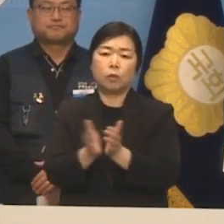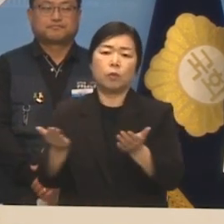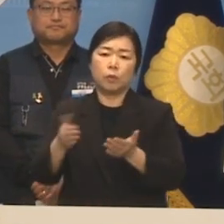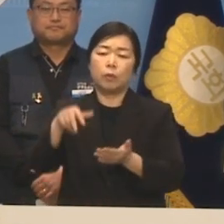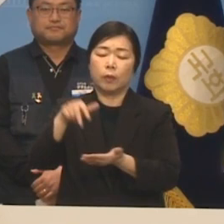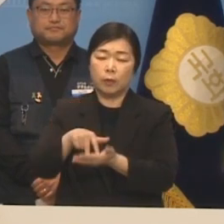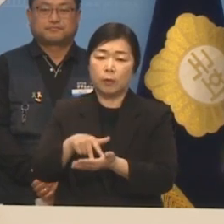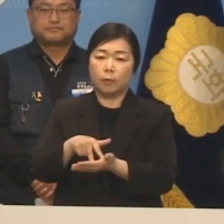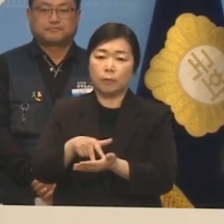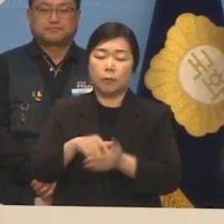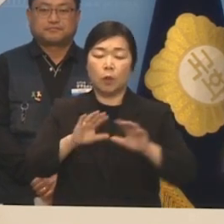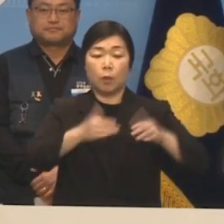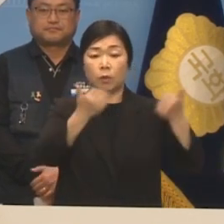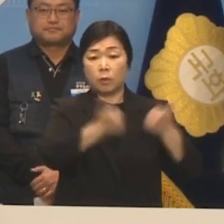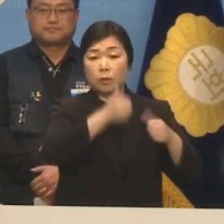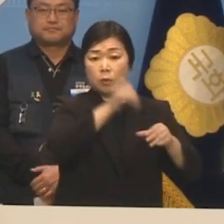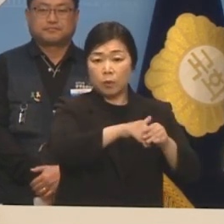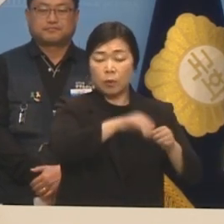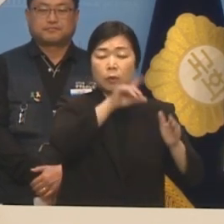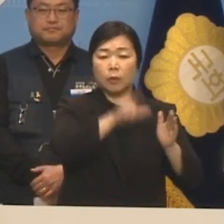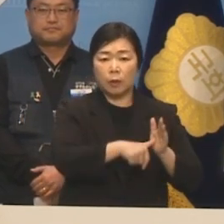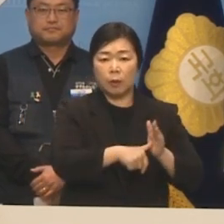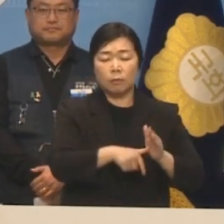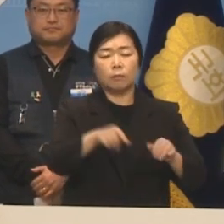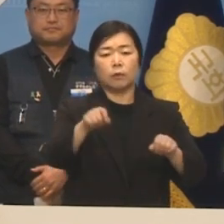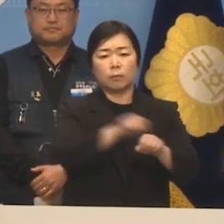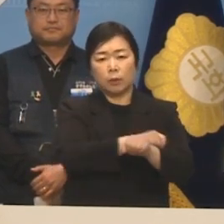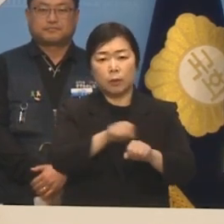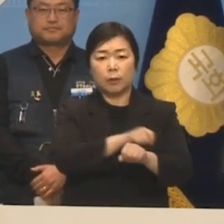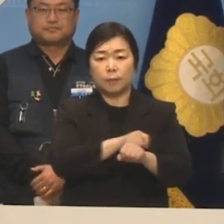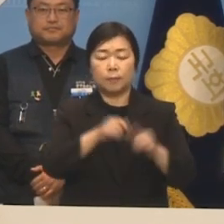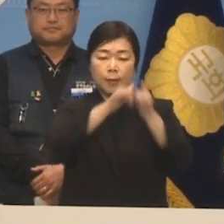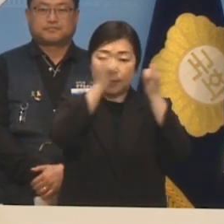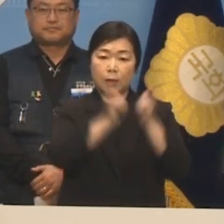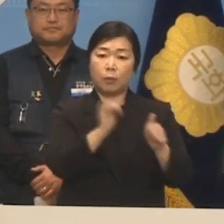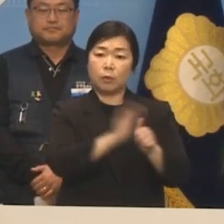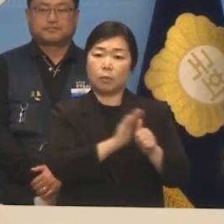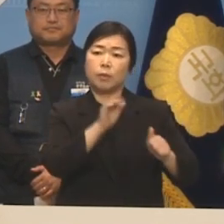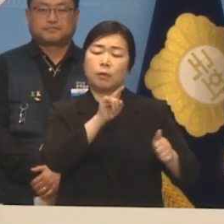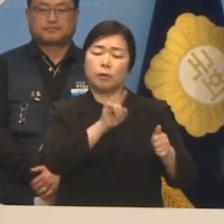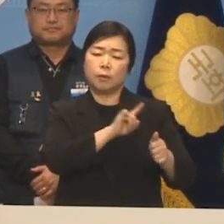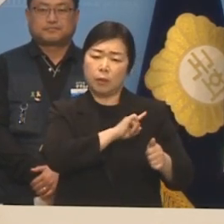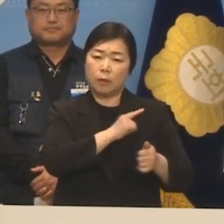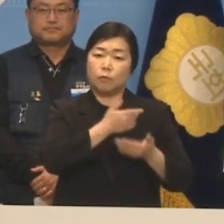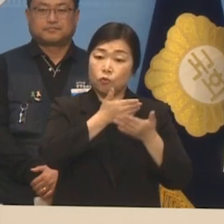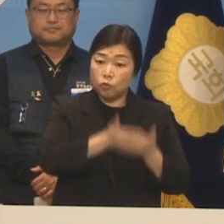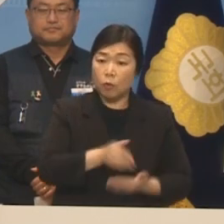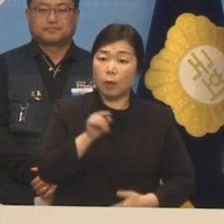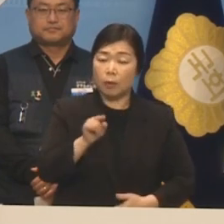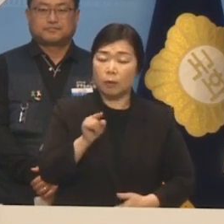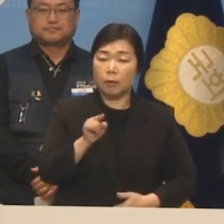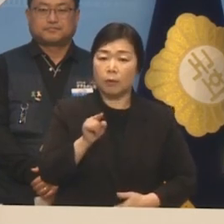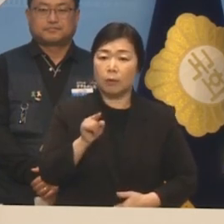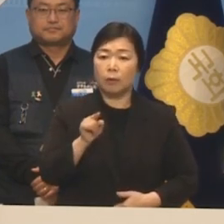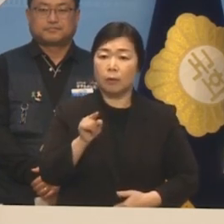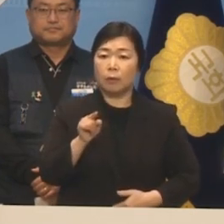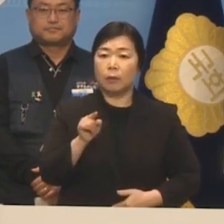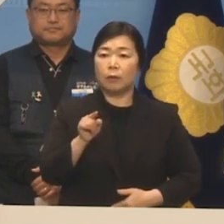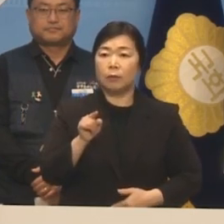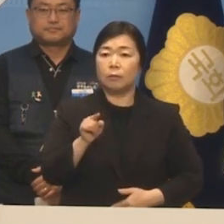공공운수노조에서 이번 총선을 놓고 특별히 사회서비스의 가장 중요한 영역으로 부각되고